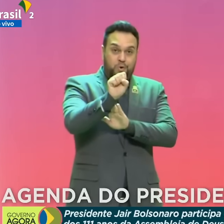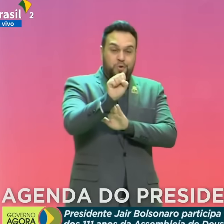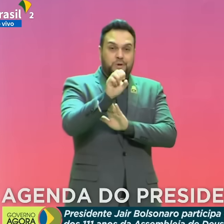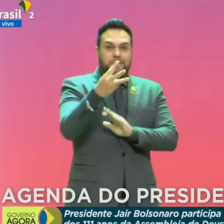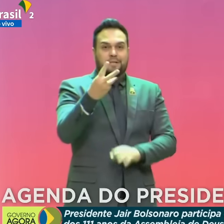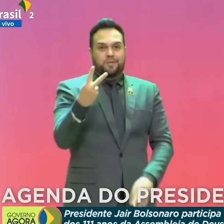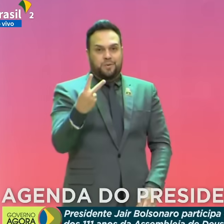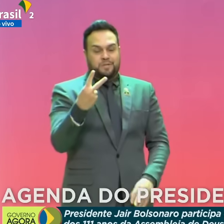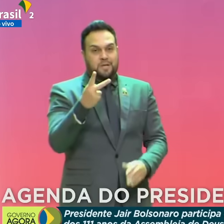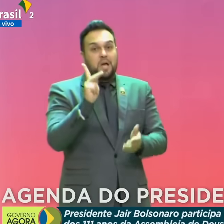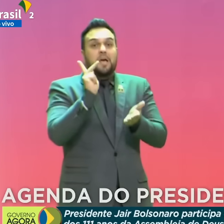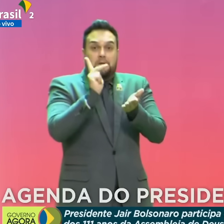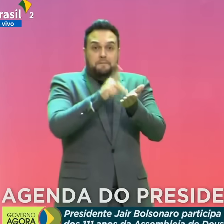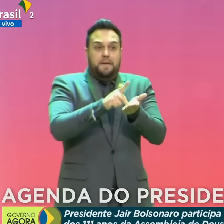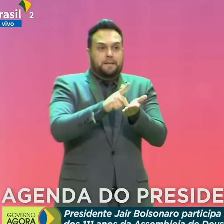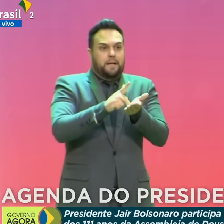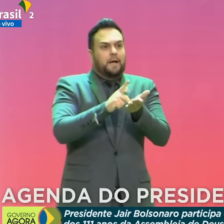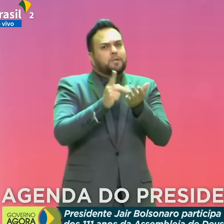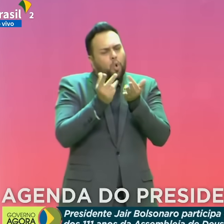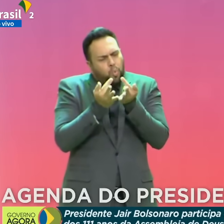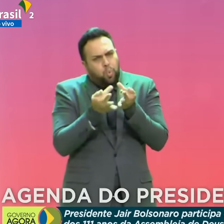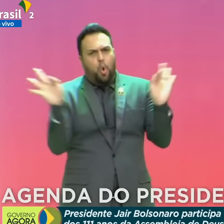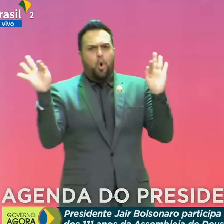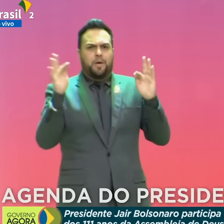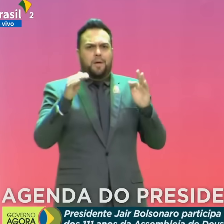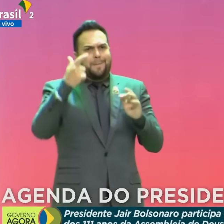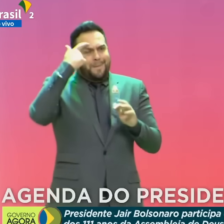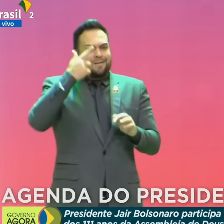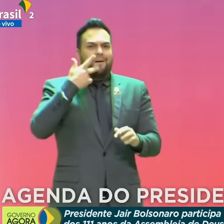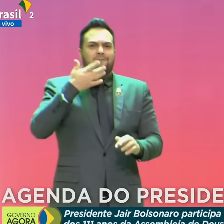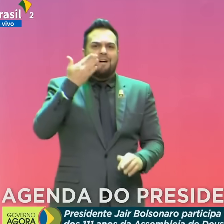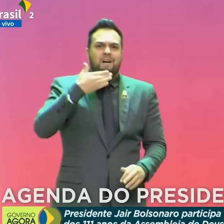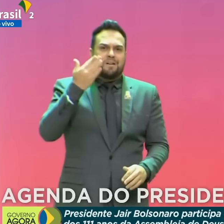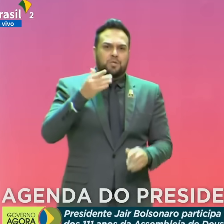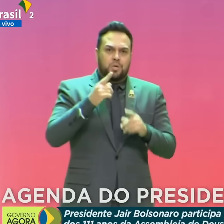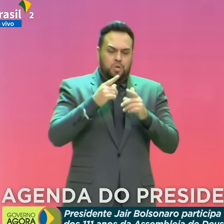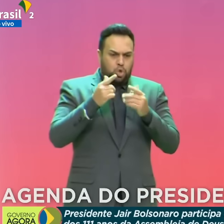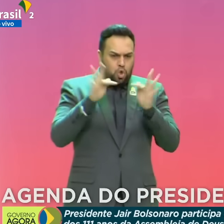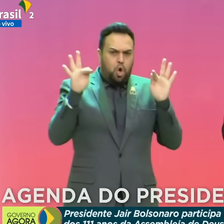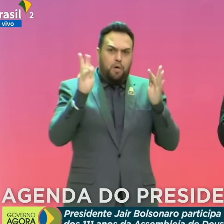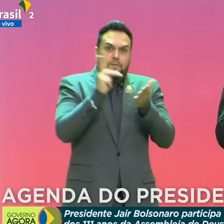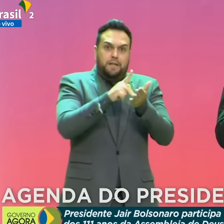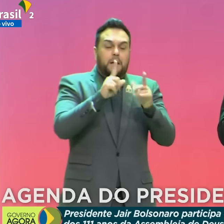verdade realmente dói, pessoal, mas ela nos liberta.